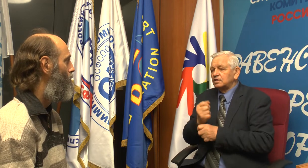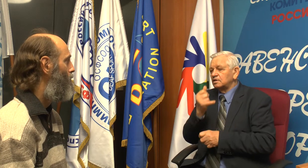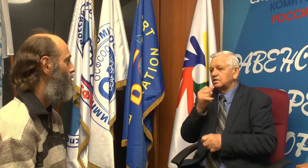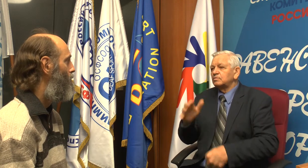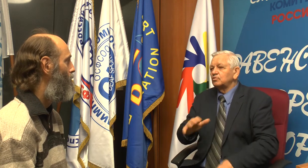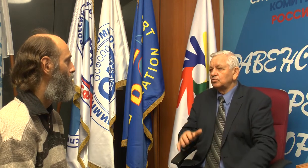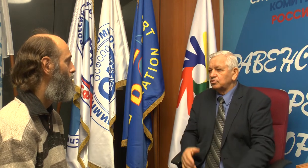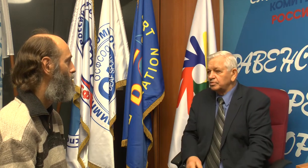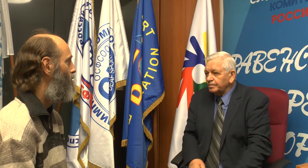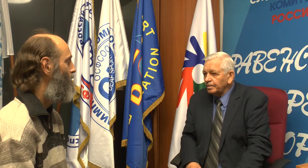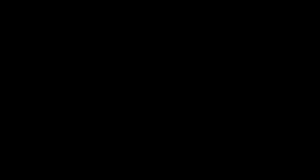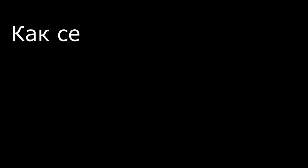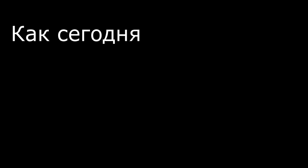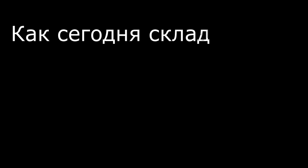сделать не смогут.